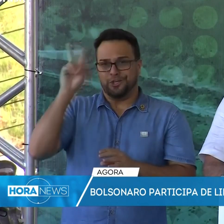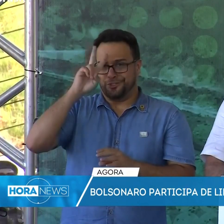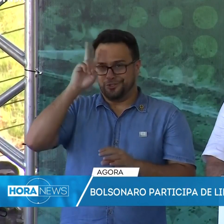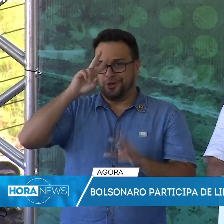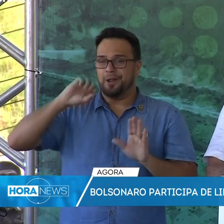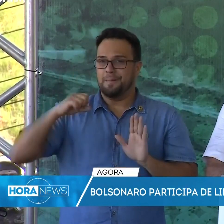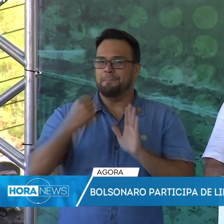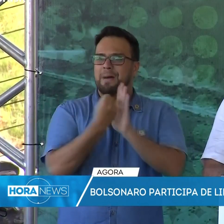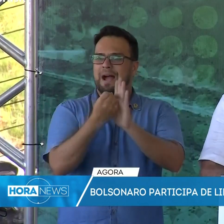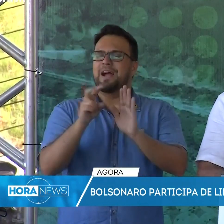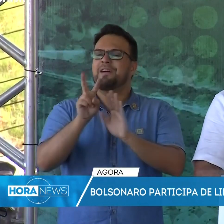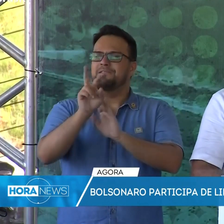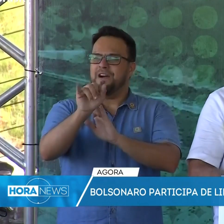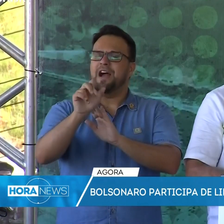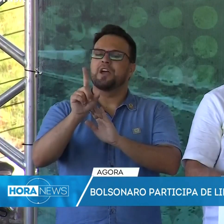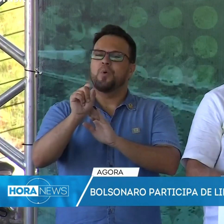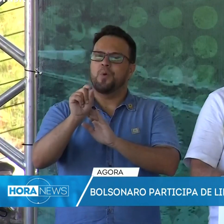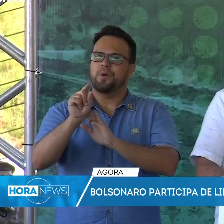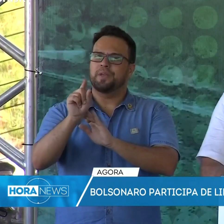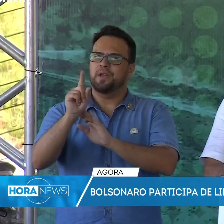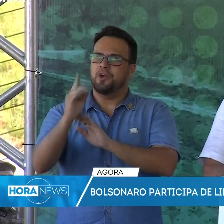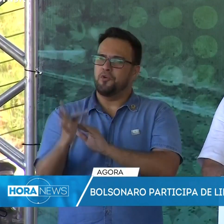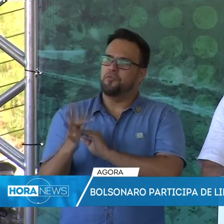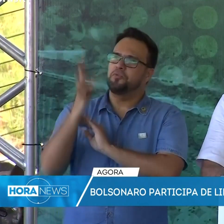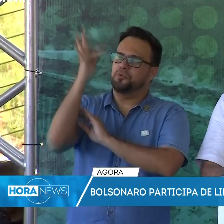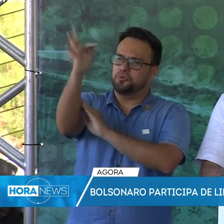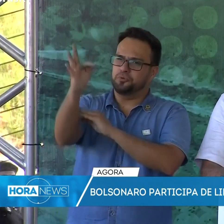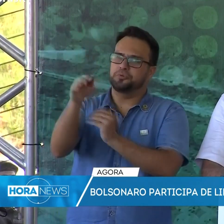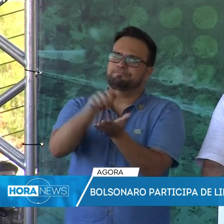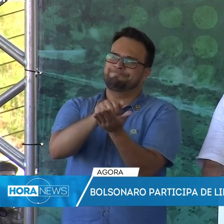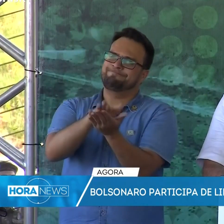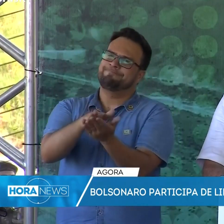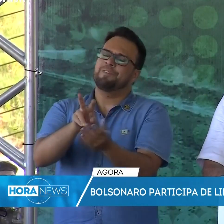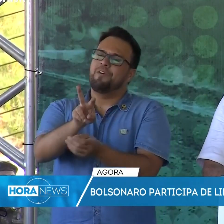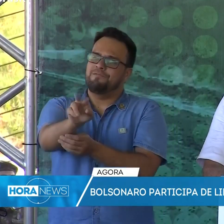no ostracismo para esses políticos.